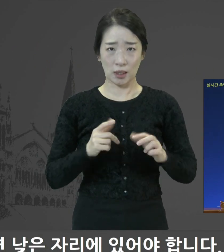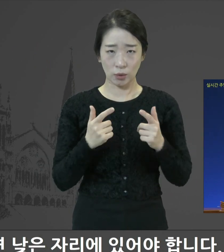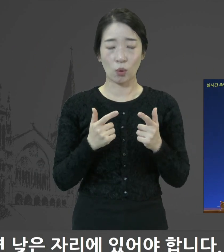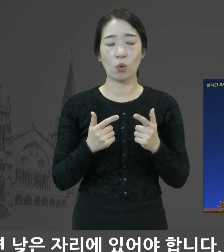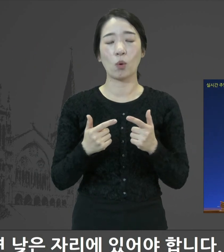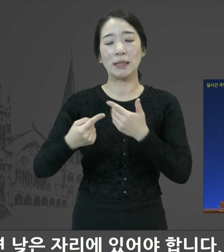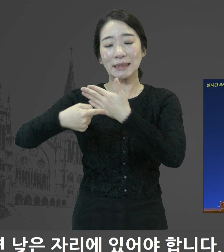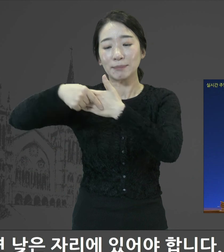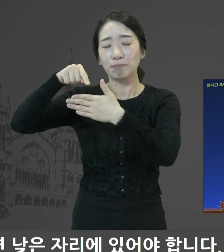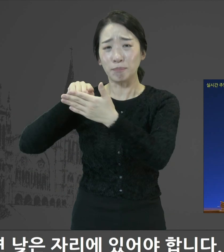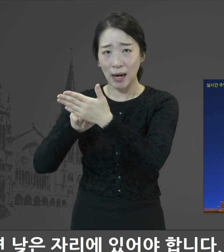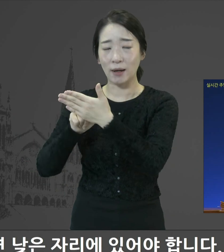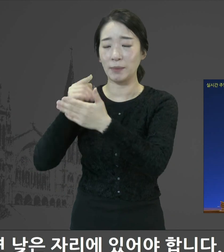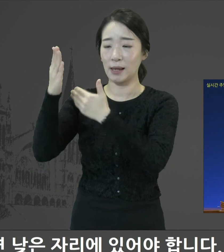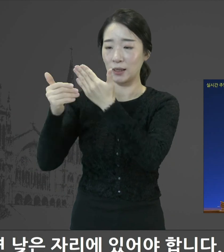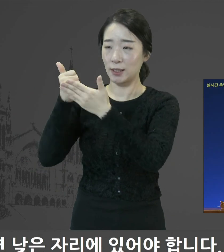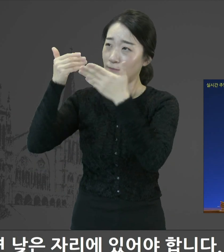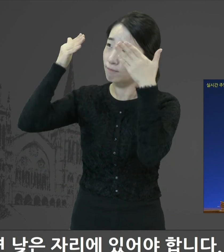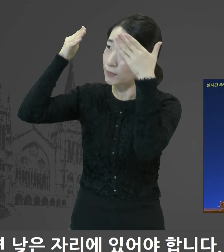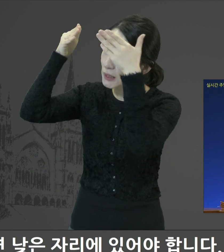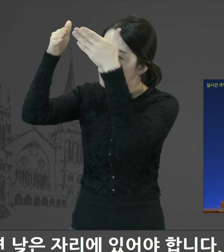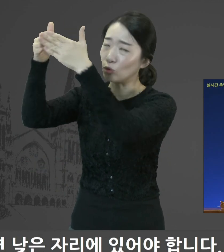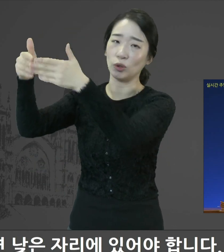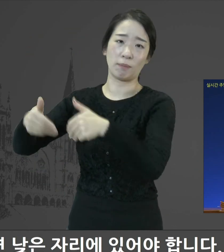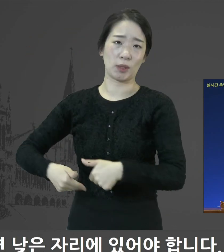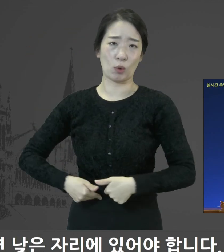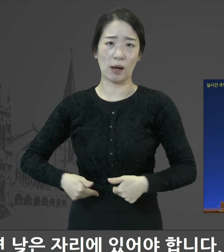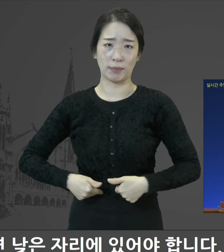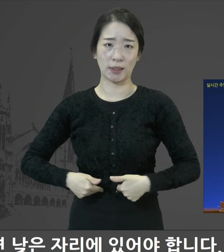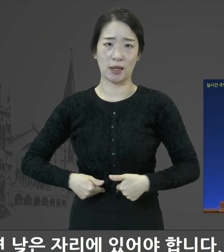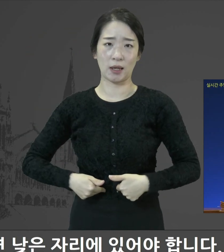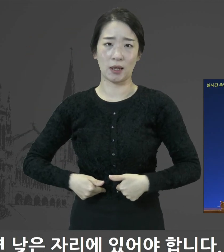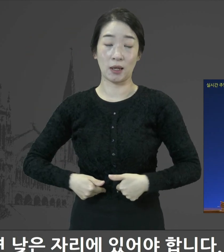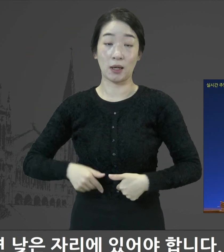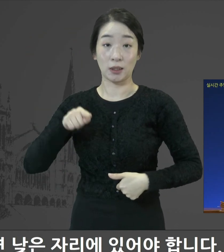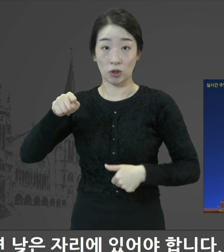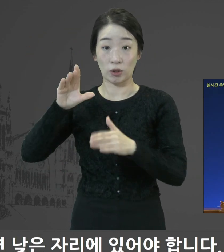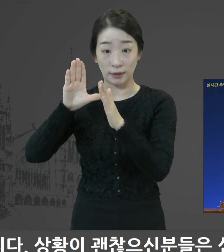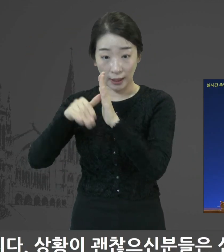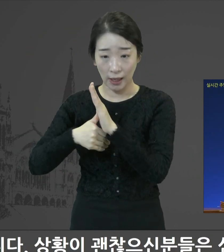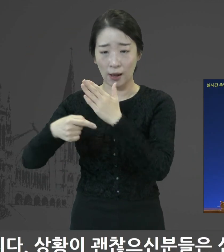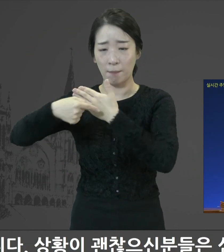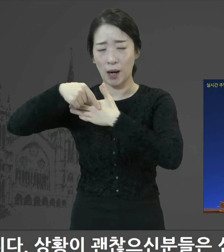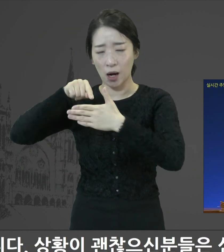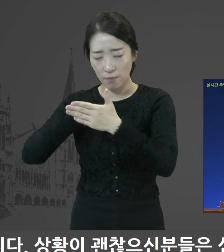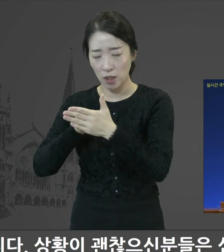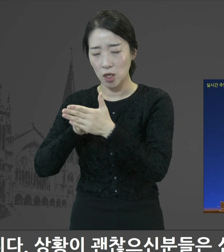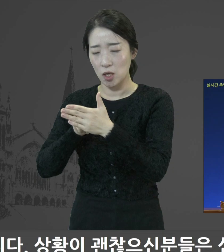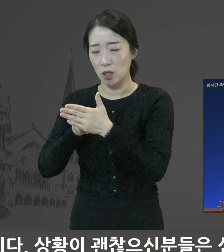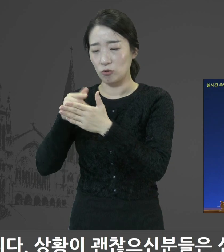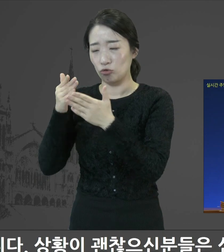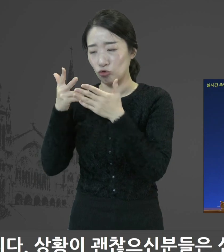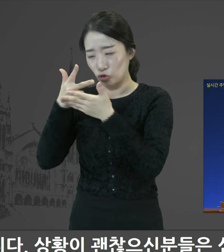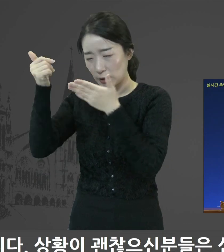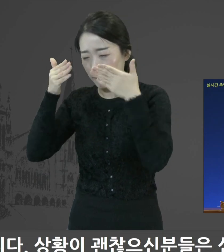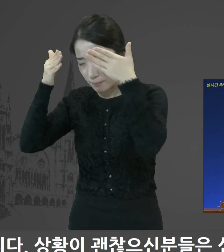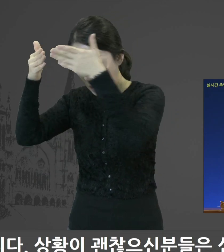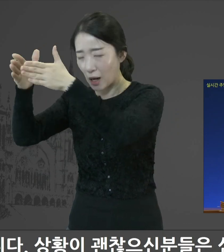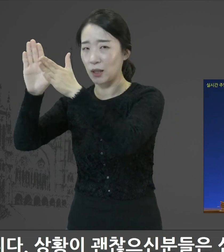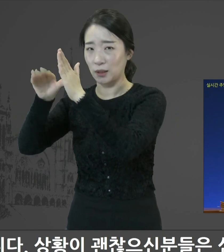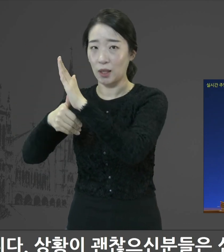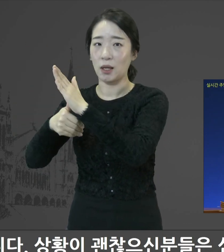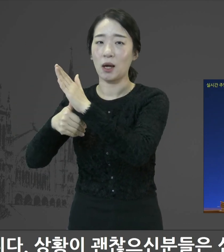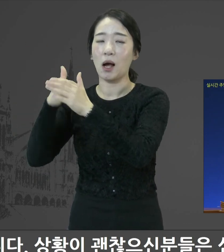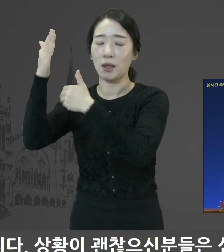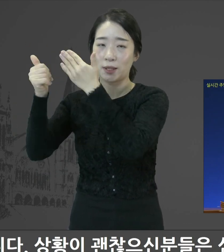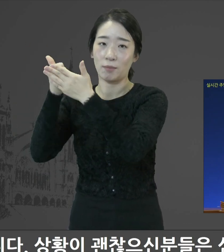정말 주님을 바라고 있어야 됩니다. 그런 자들을 하나님이 돌보셔서 그런 자들 입술 속에 성령의 충만함을 주시는